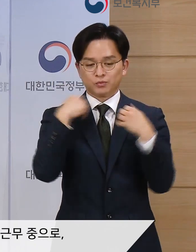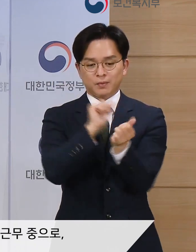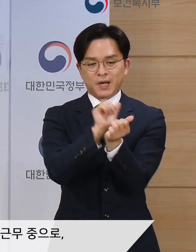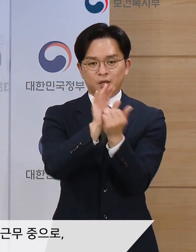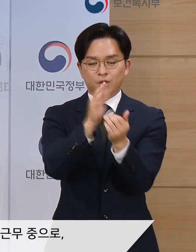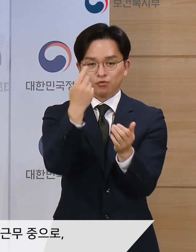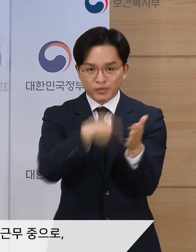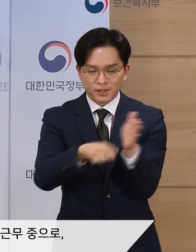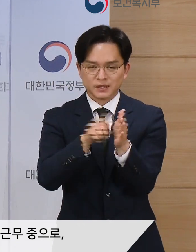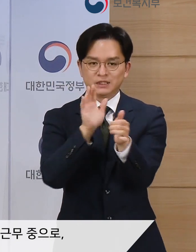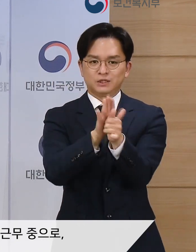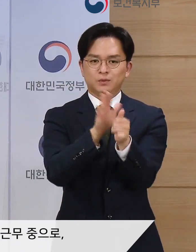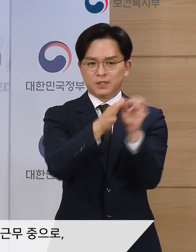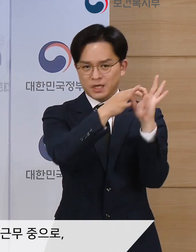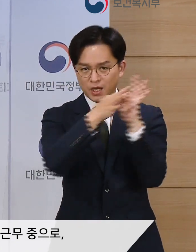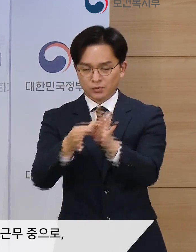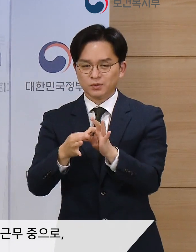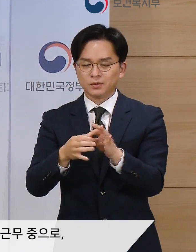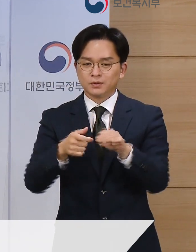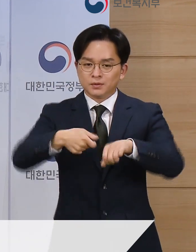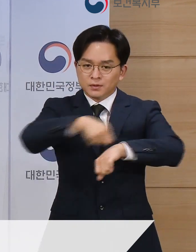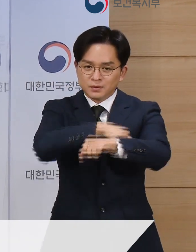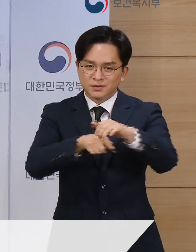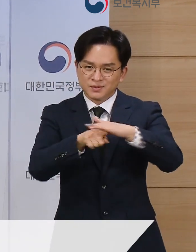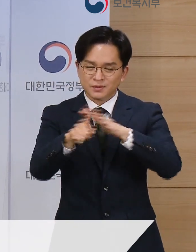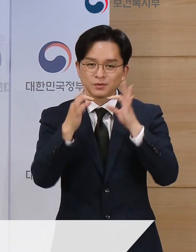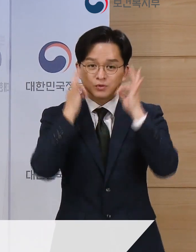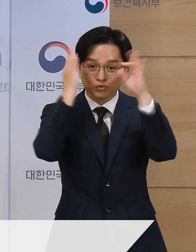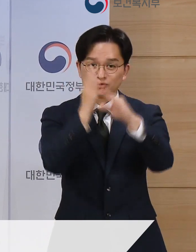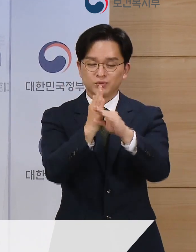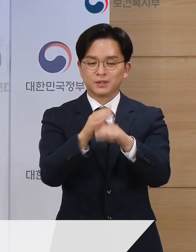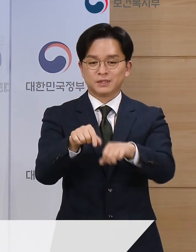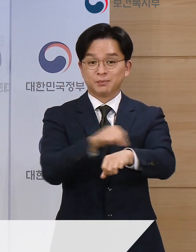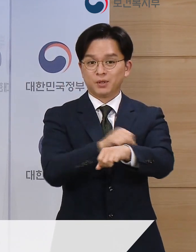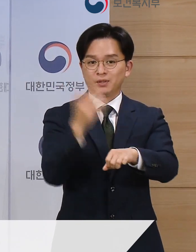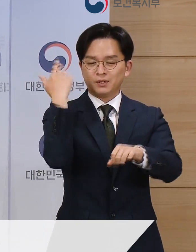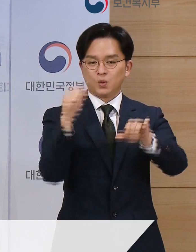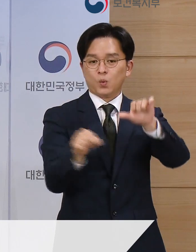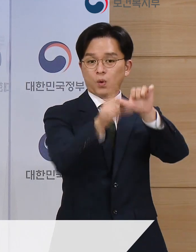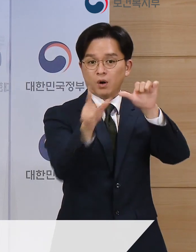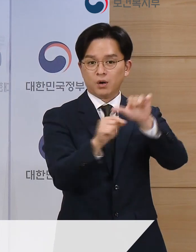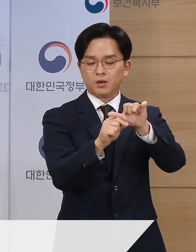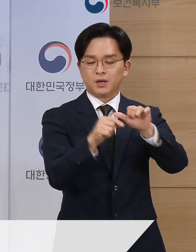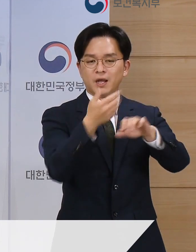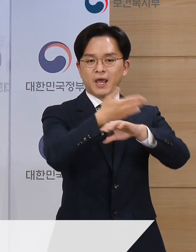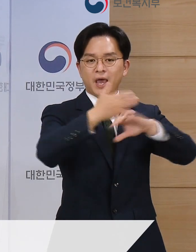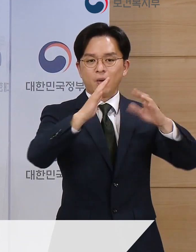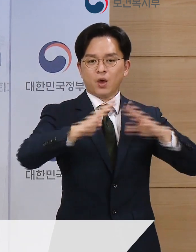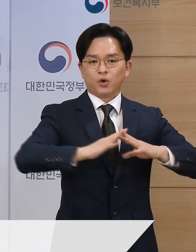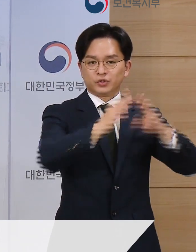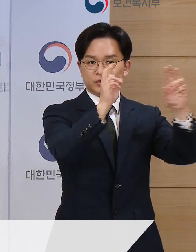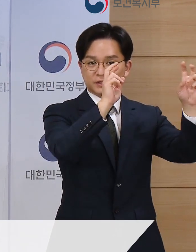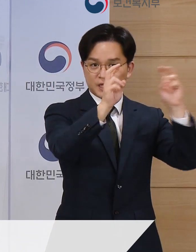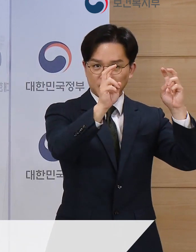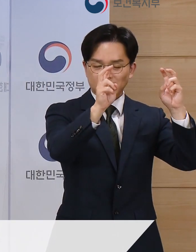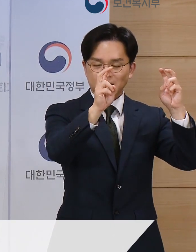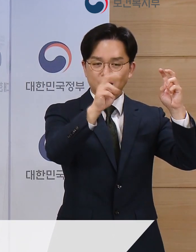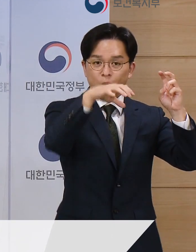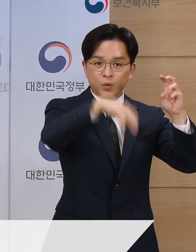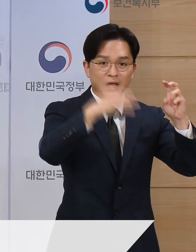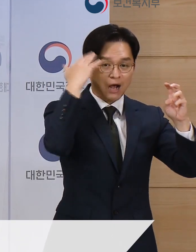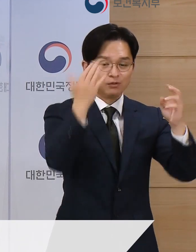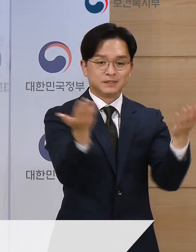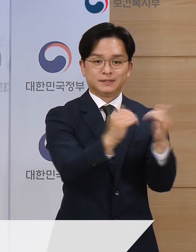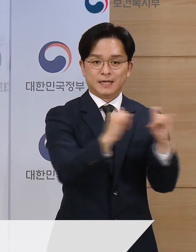지원 대책을 추진하고 있습니다. 특히 지난 5월부터 건설사와 국내 병원의